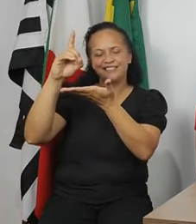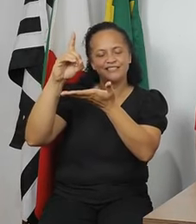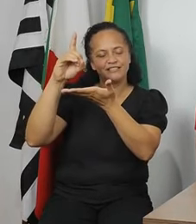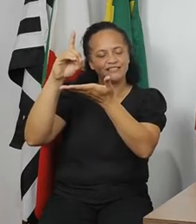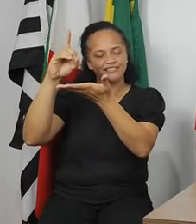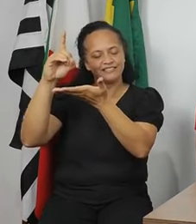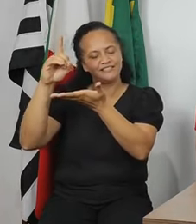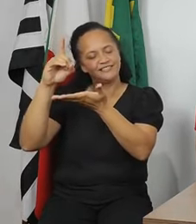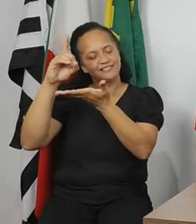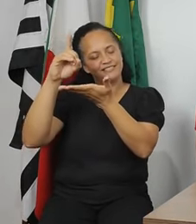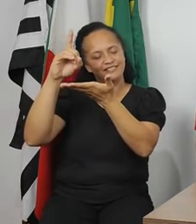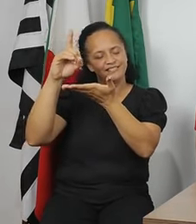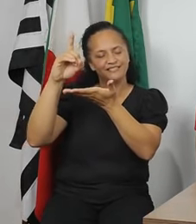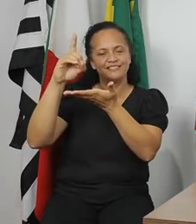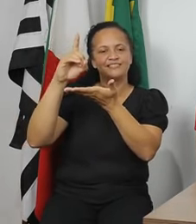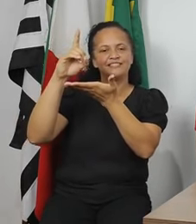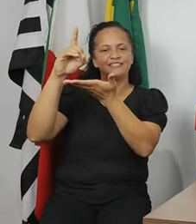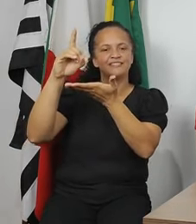teu.